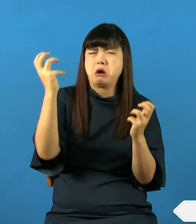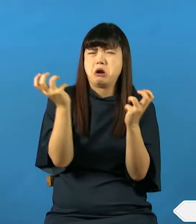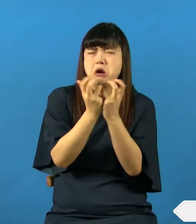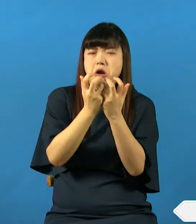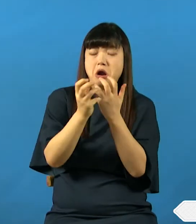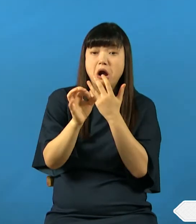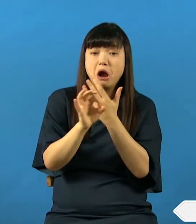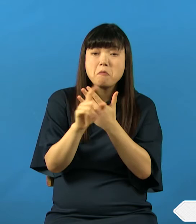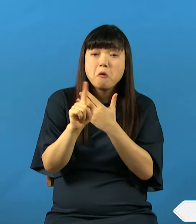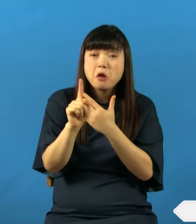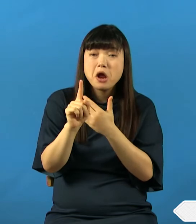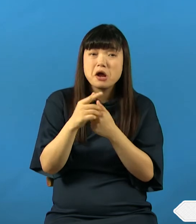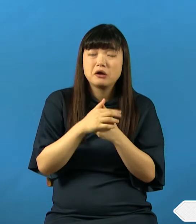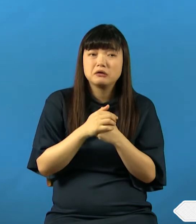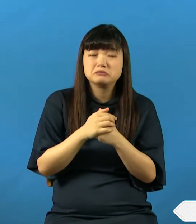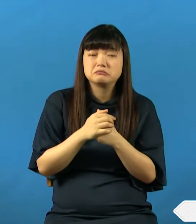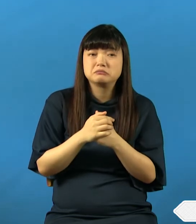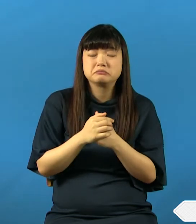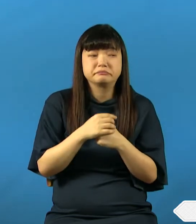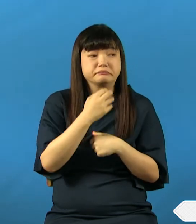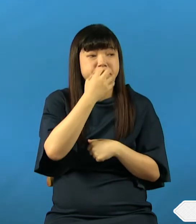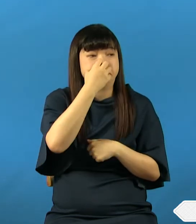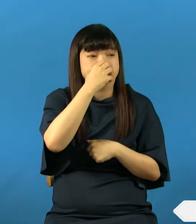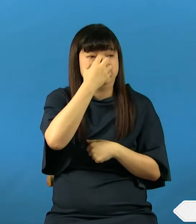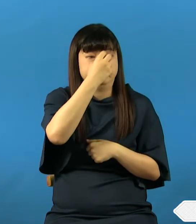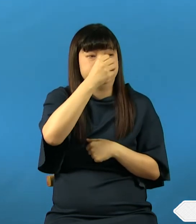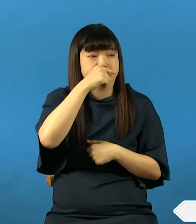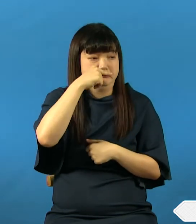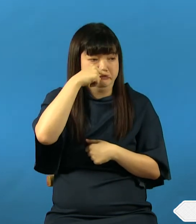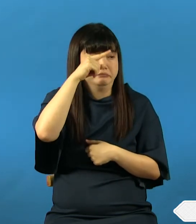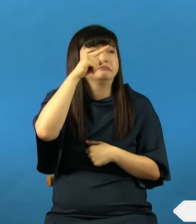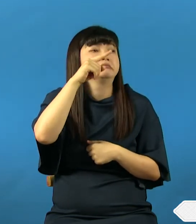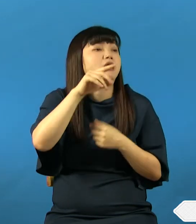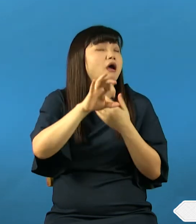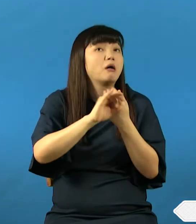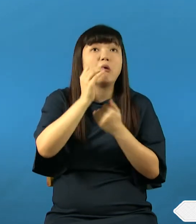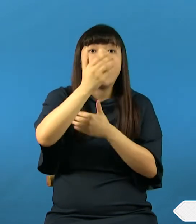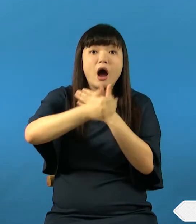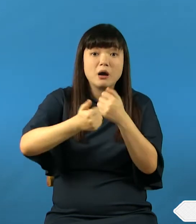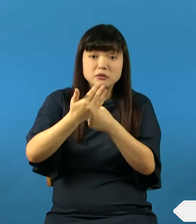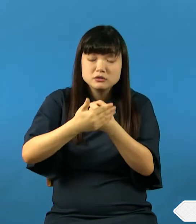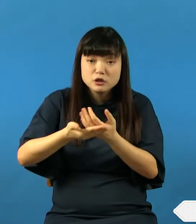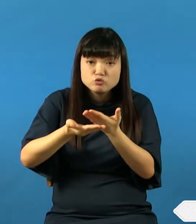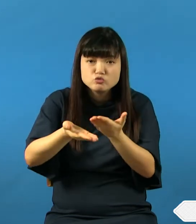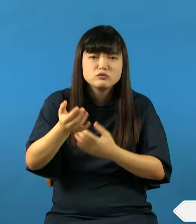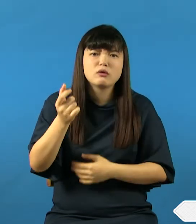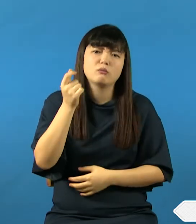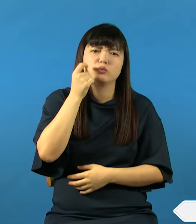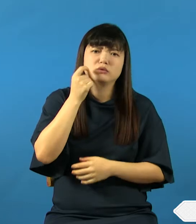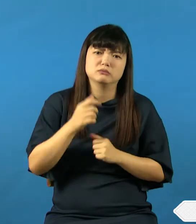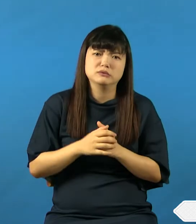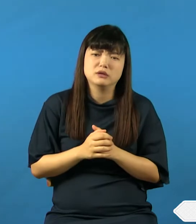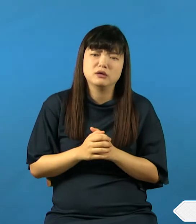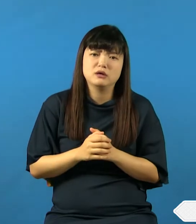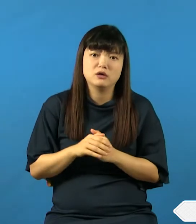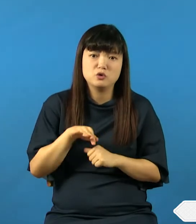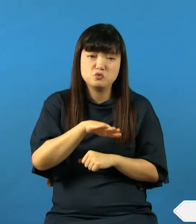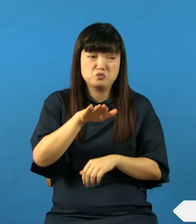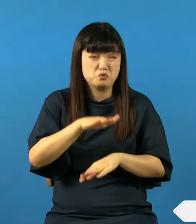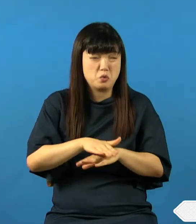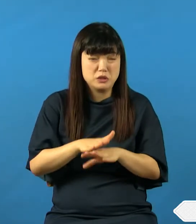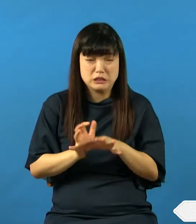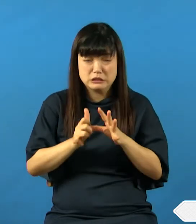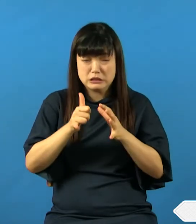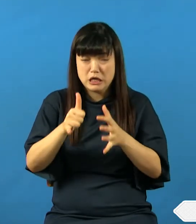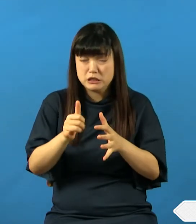높아 있으면, 자기 기만에 빠져 있으면, 교만에 있으면 하나님이 은혜를 베풀 수가 없기 때문입니다.